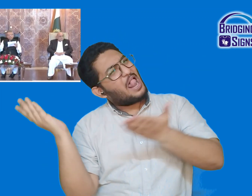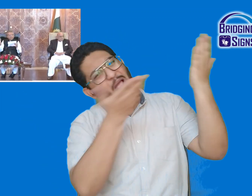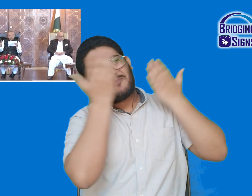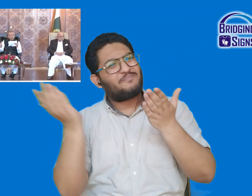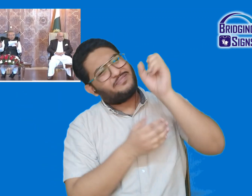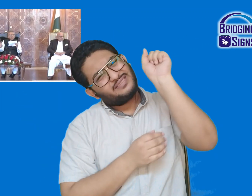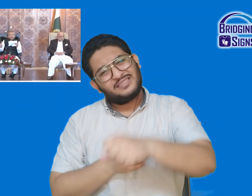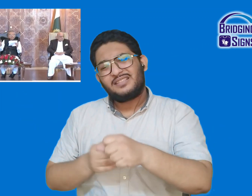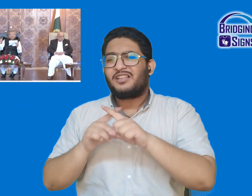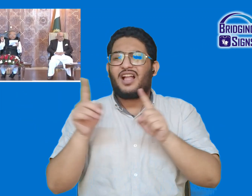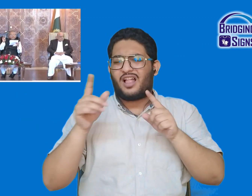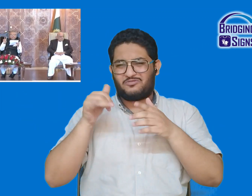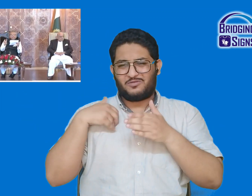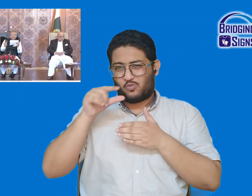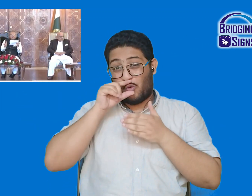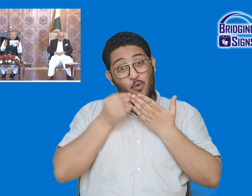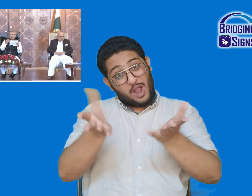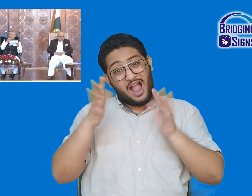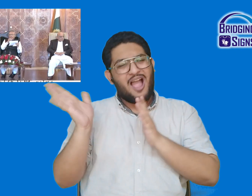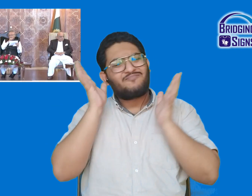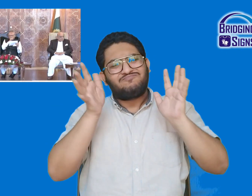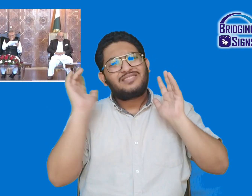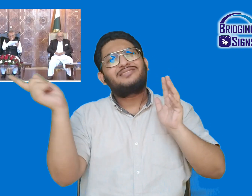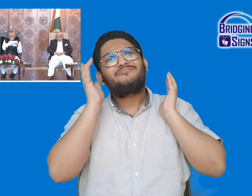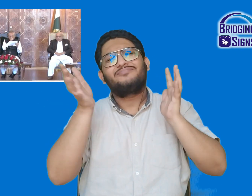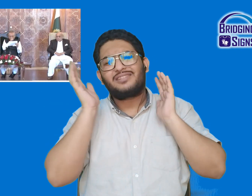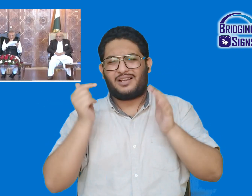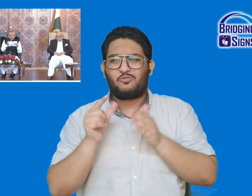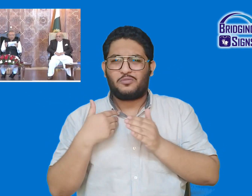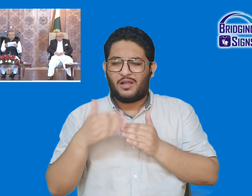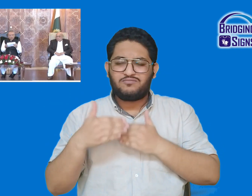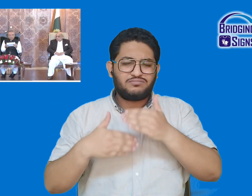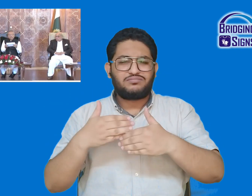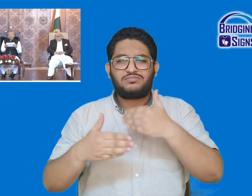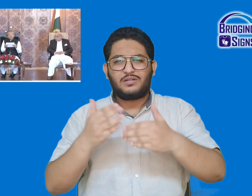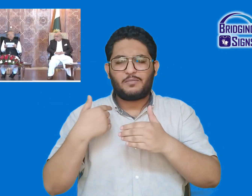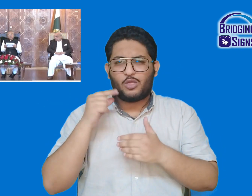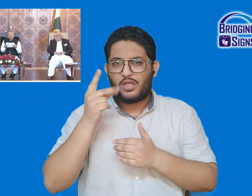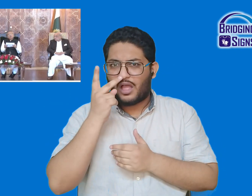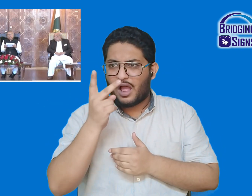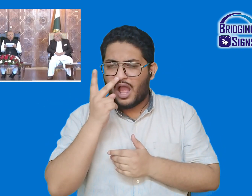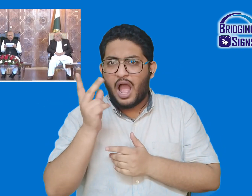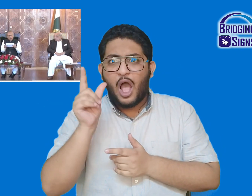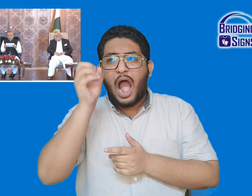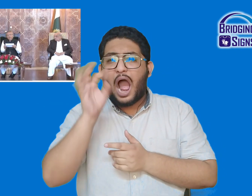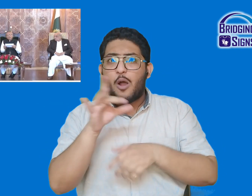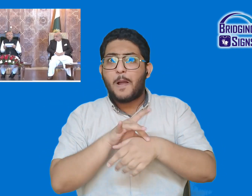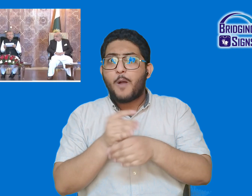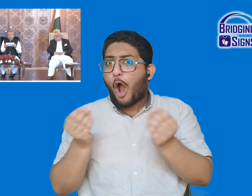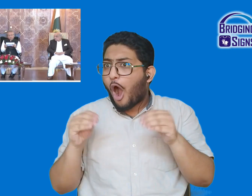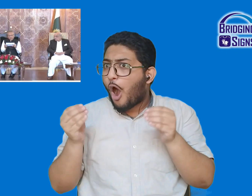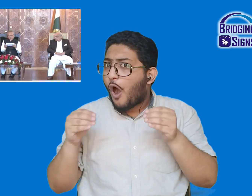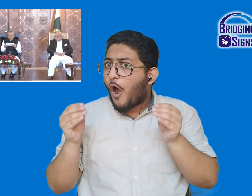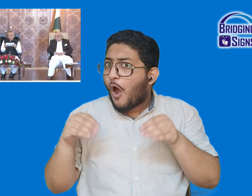جن مساجد میں عمل نہیں ہو رہا یا ان احتیاطی تدابیر کے اعتبار سے متاثرین کی حالات